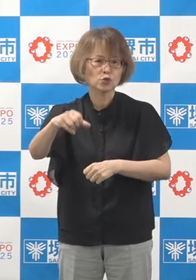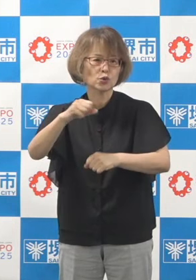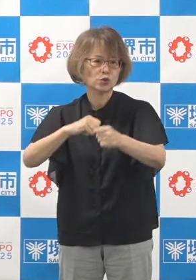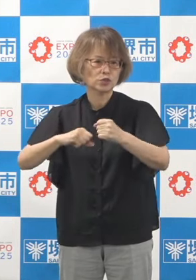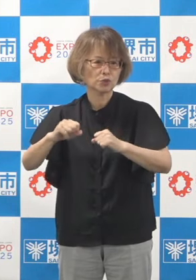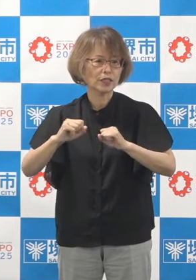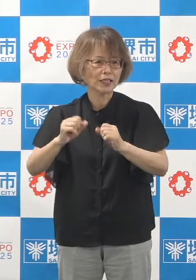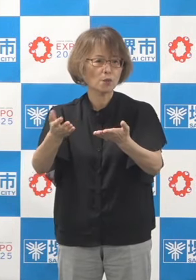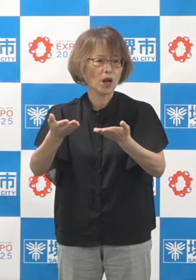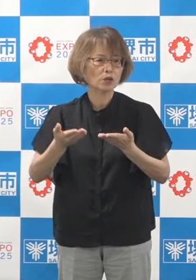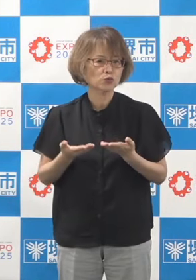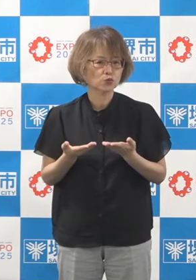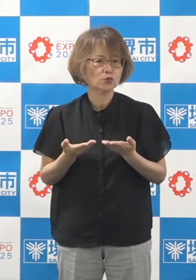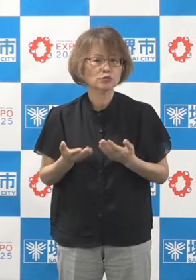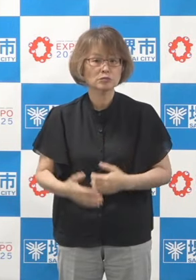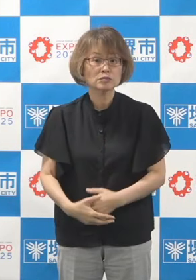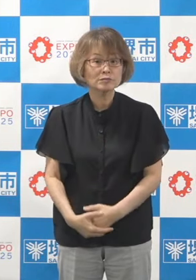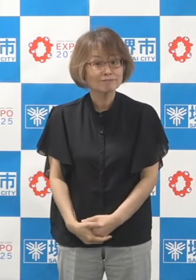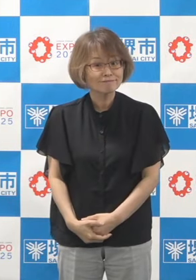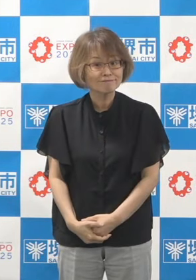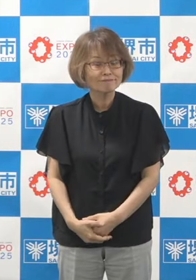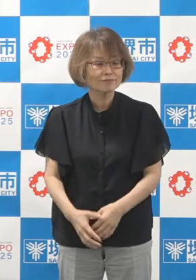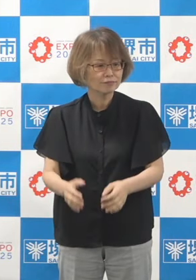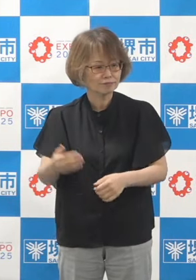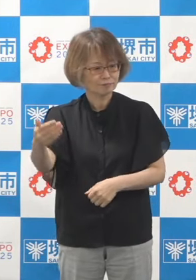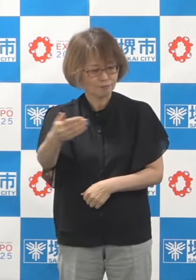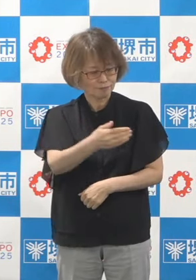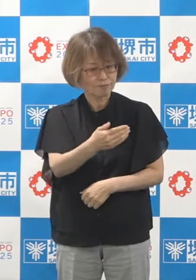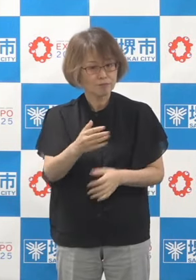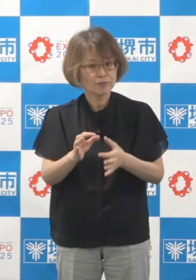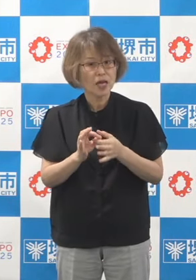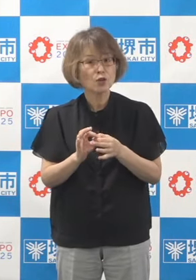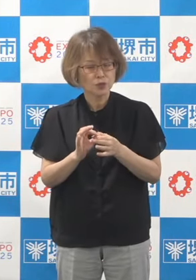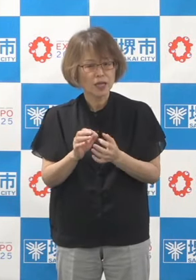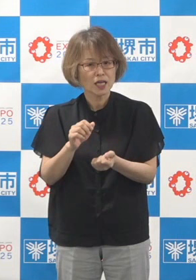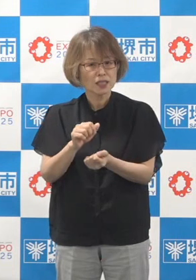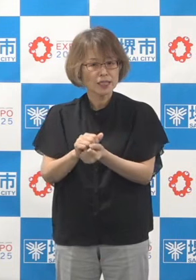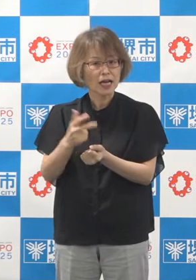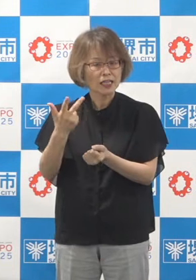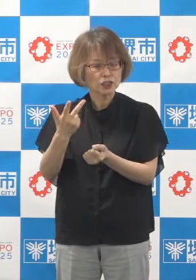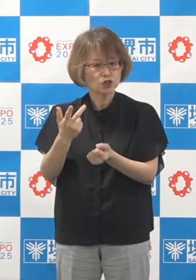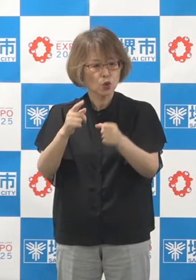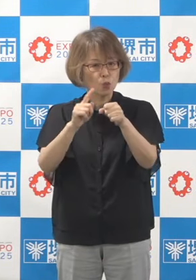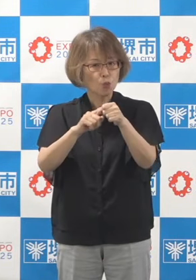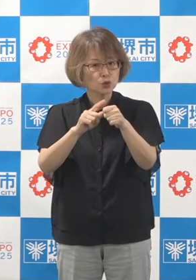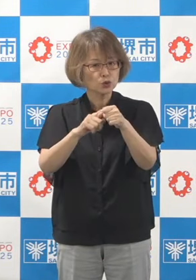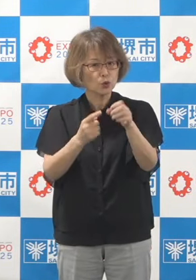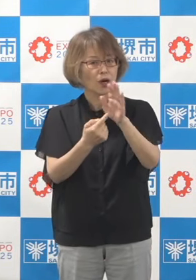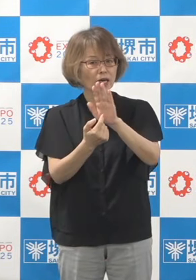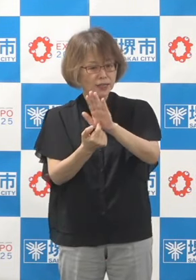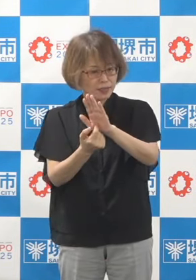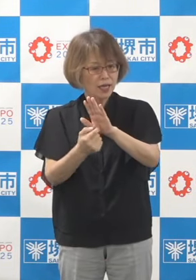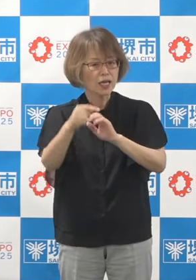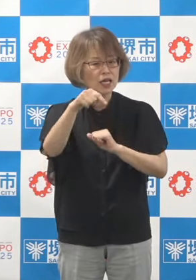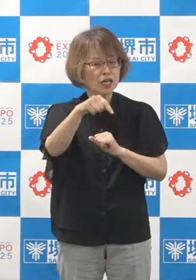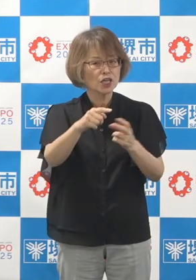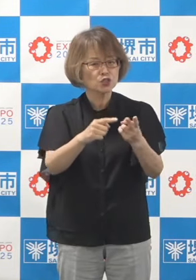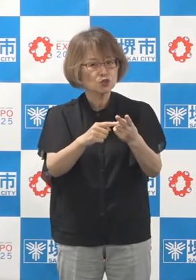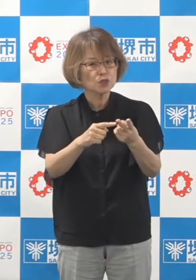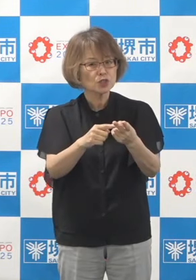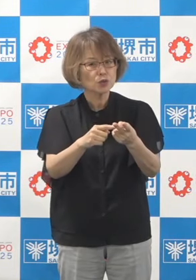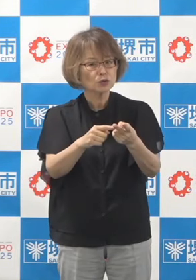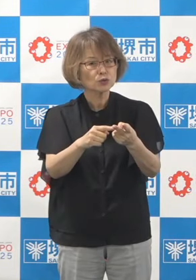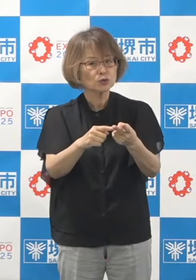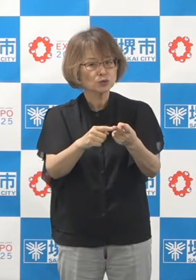考えております。 なので、その堺市の目標があって、郵便局がそれに、EV 車を